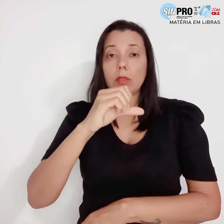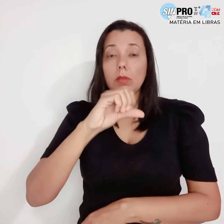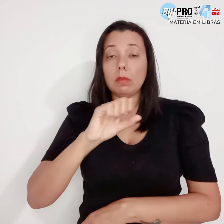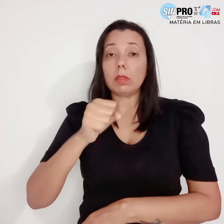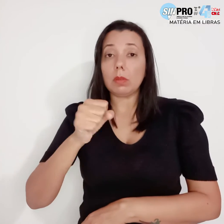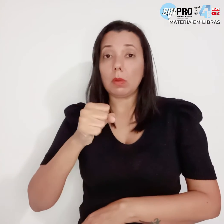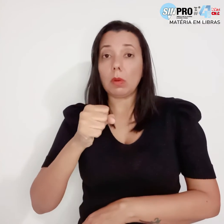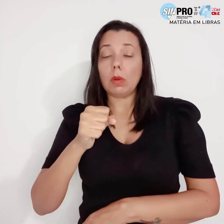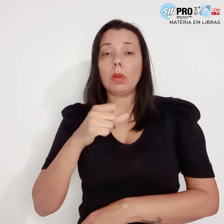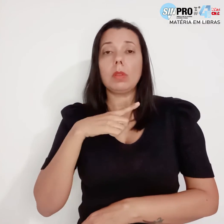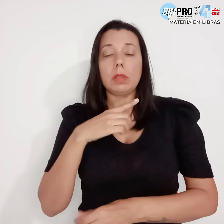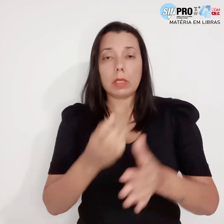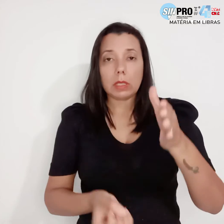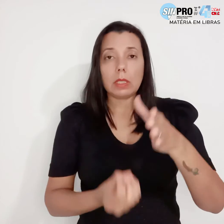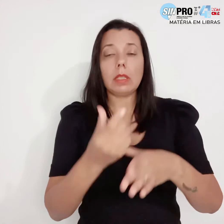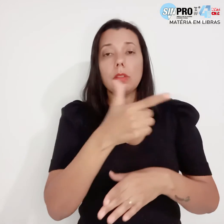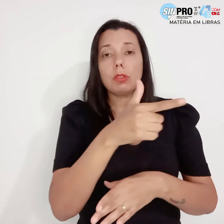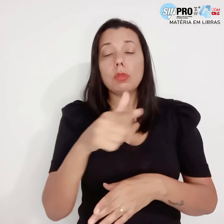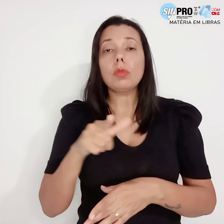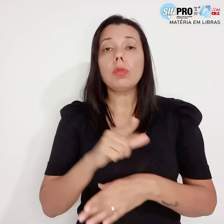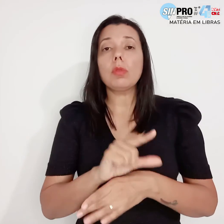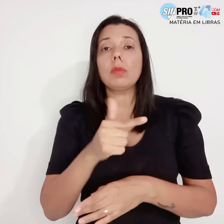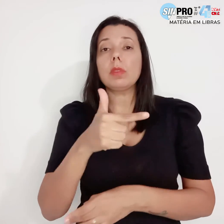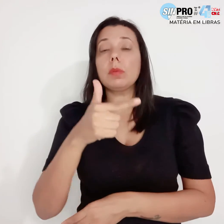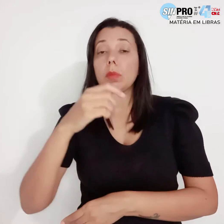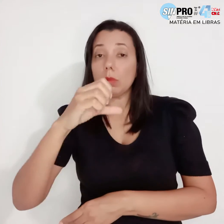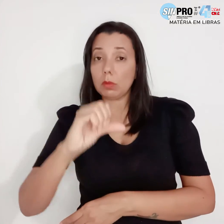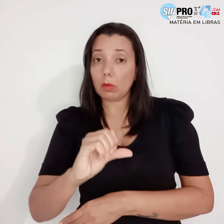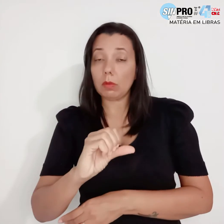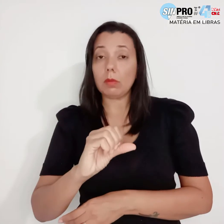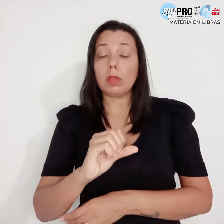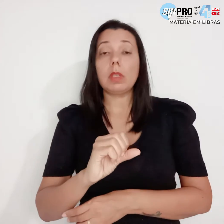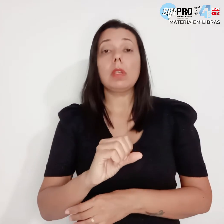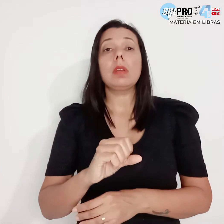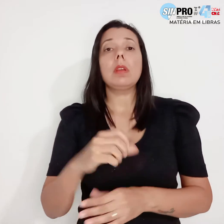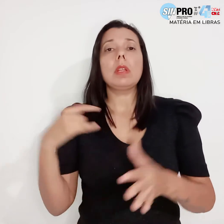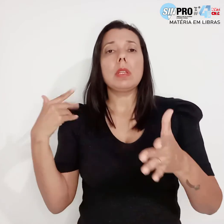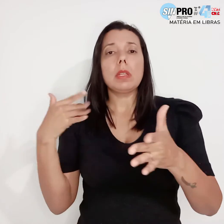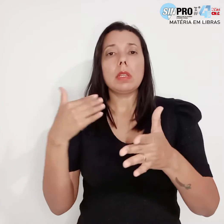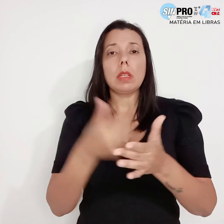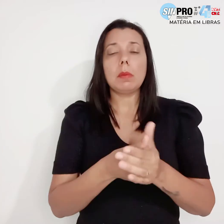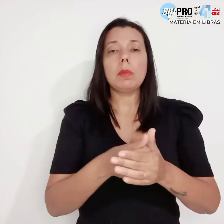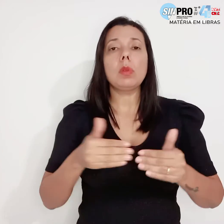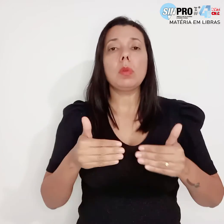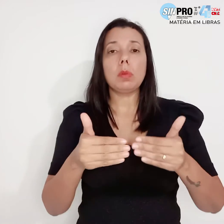1998 e reformulado em 2009, durante a gestão do ministro da